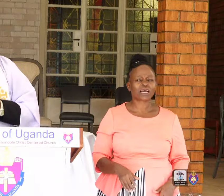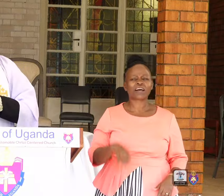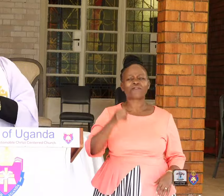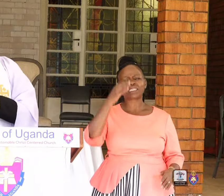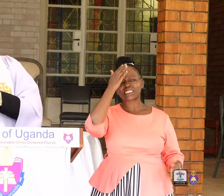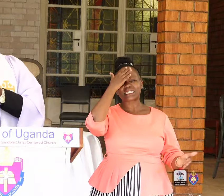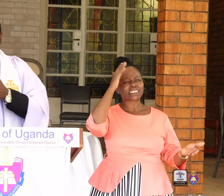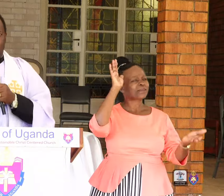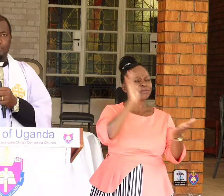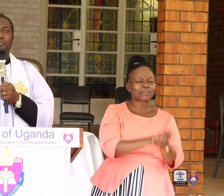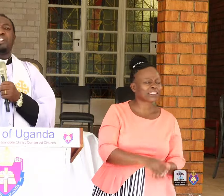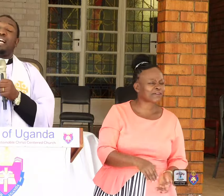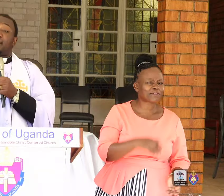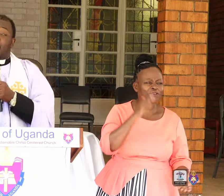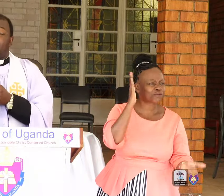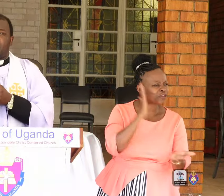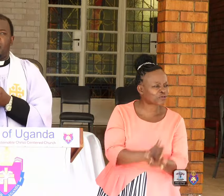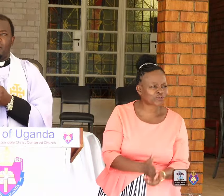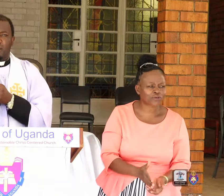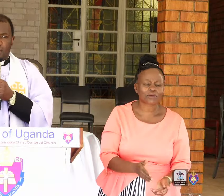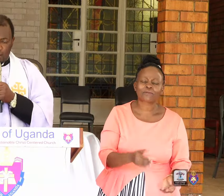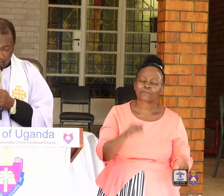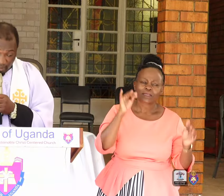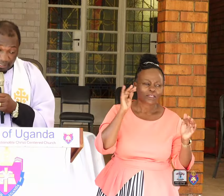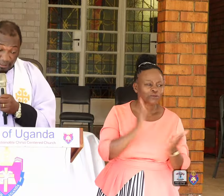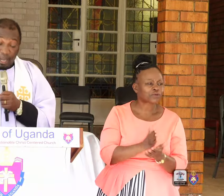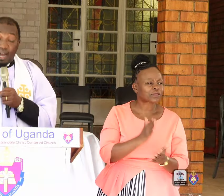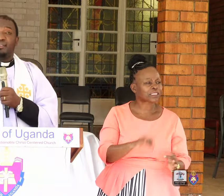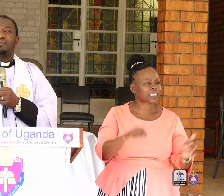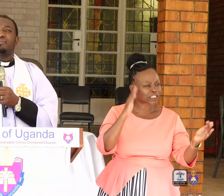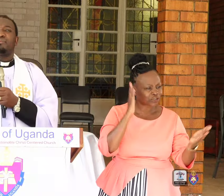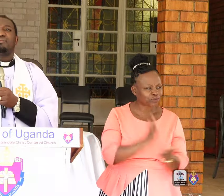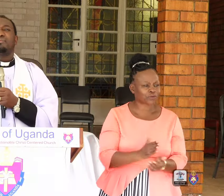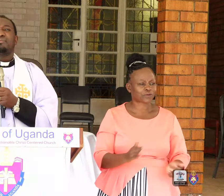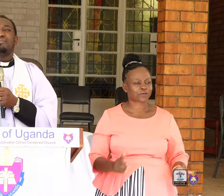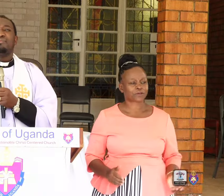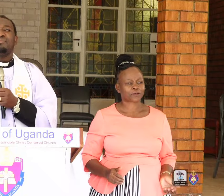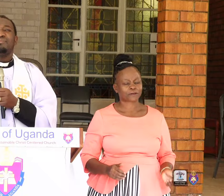kukikkiriza ky'okubeera ekituufu gasigala maki mazima